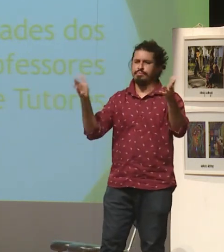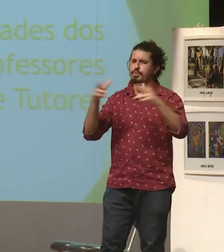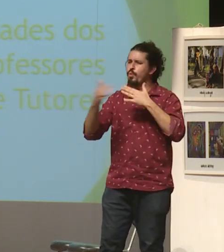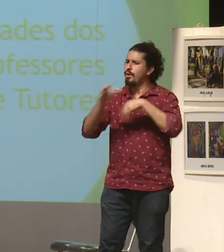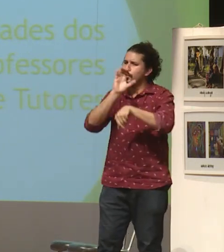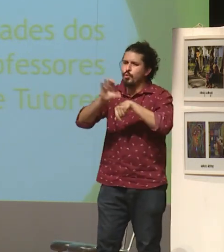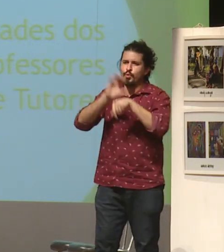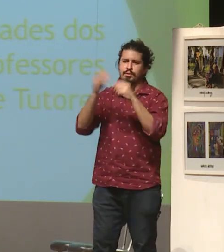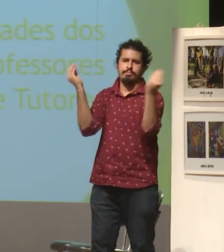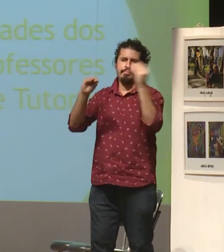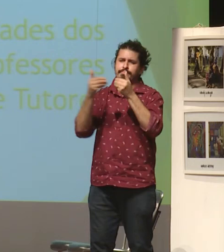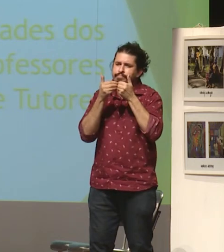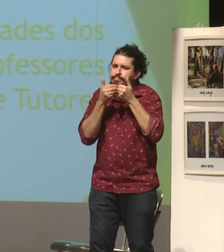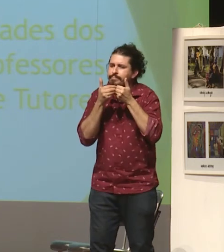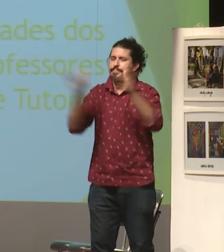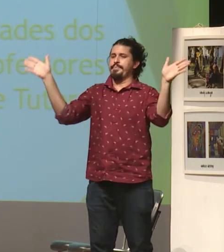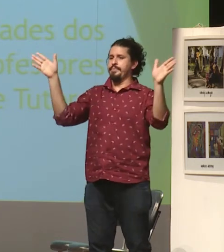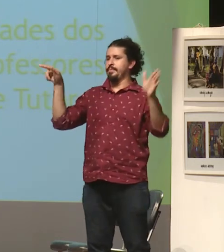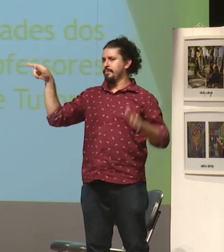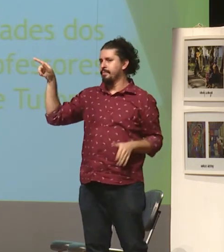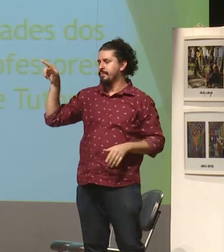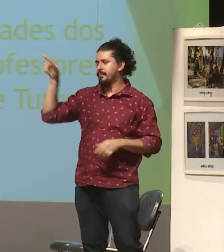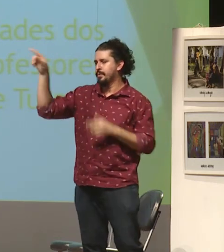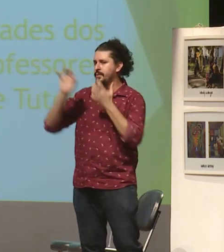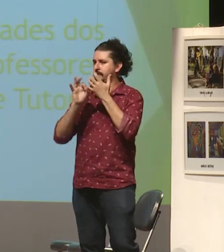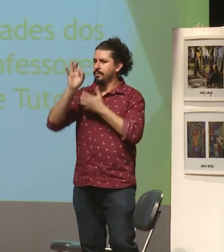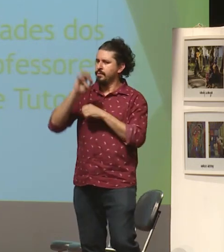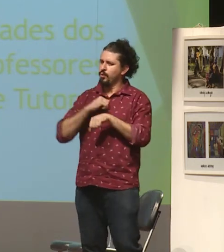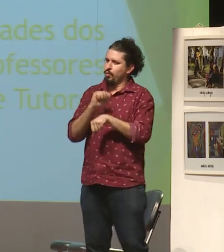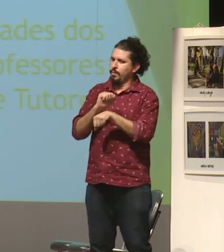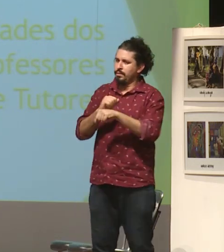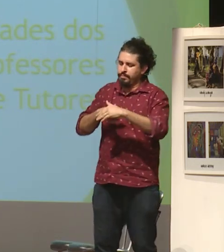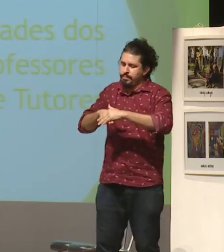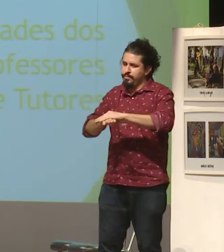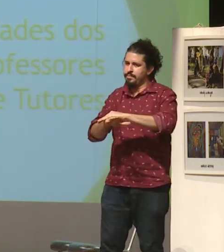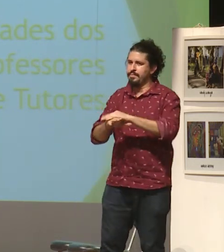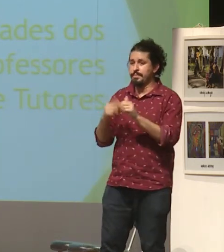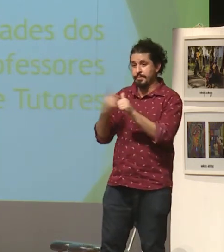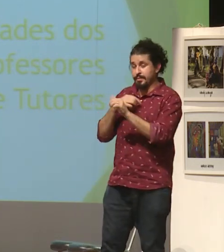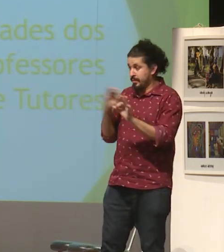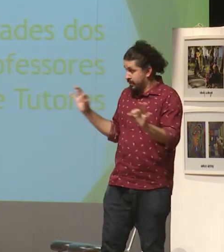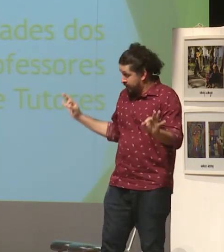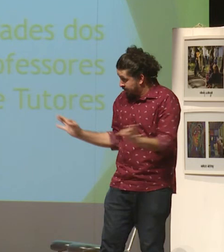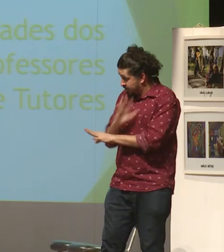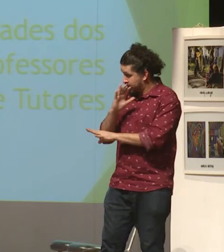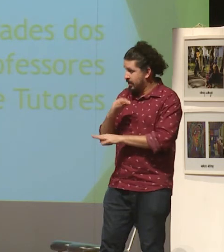sinais é uma língua visual mesmo, né? A gente tem que passar o conteúdo dessa forma também. Na Rural a gente está esperando para dar um